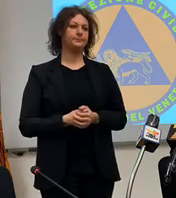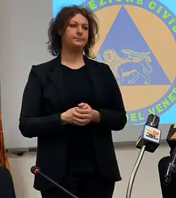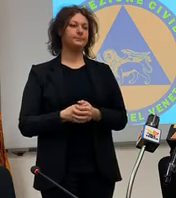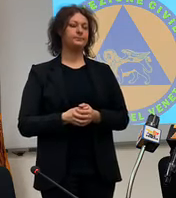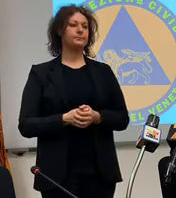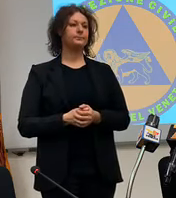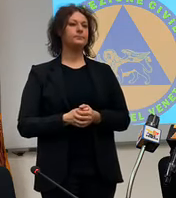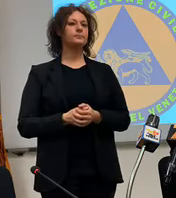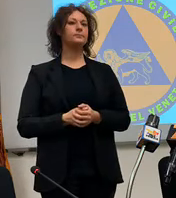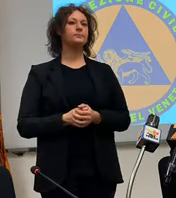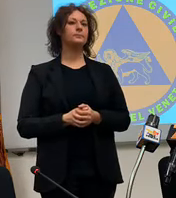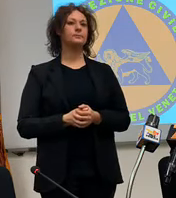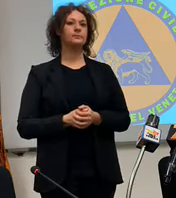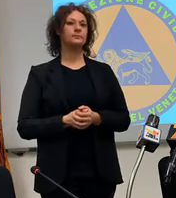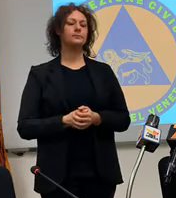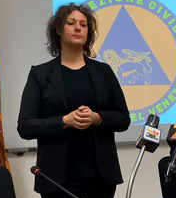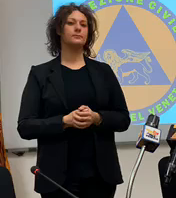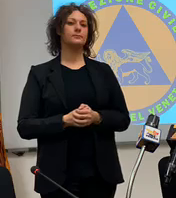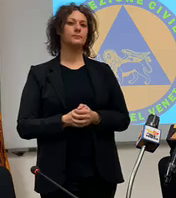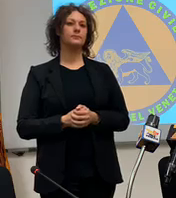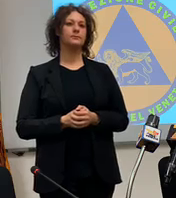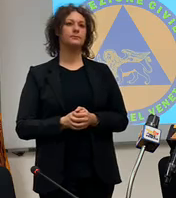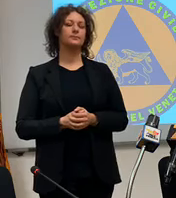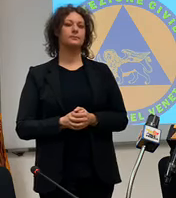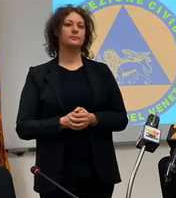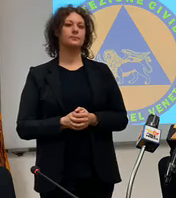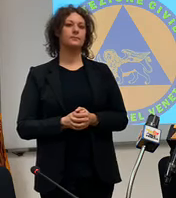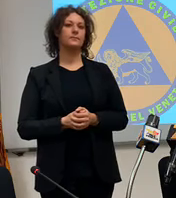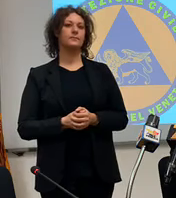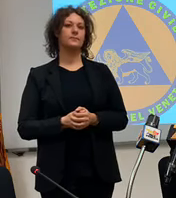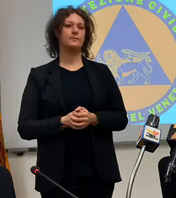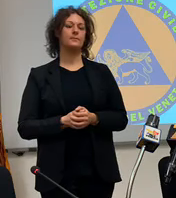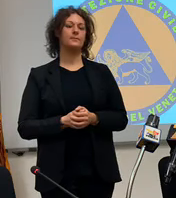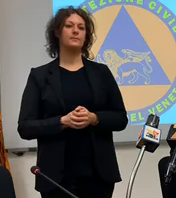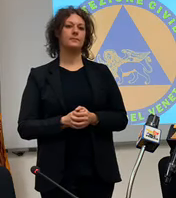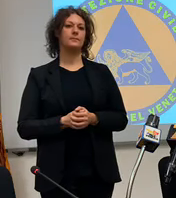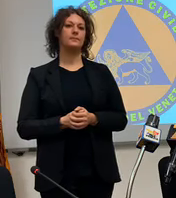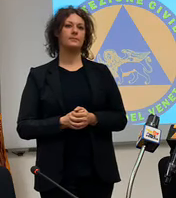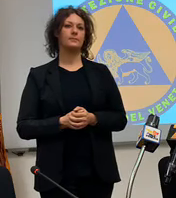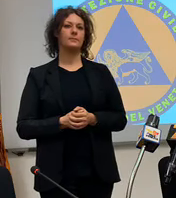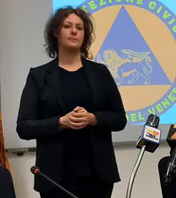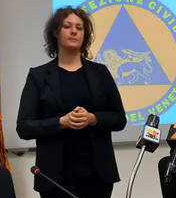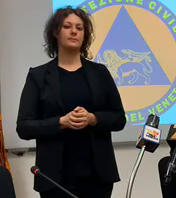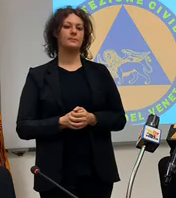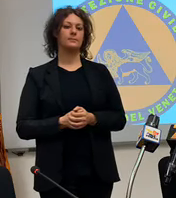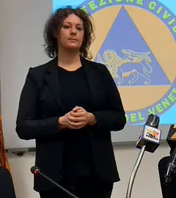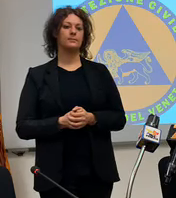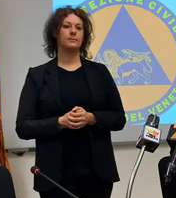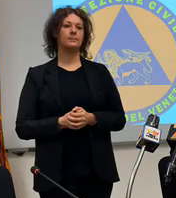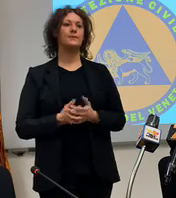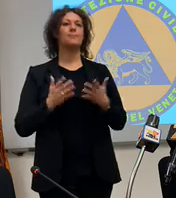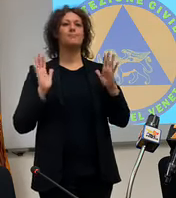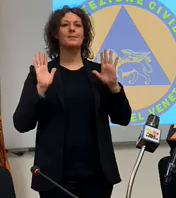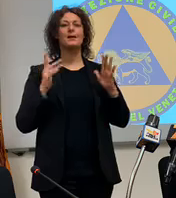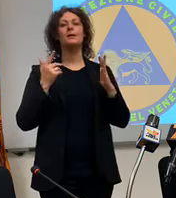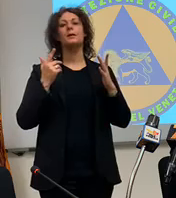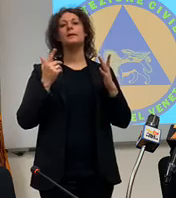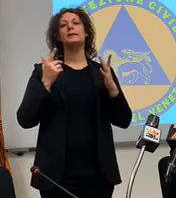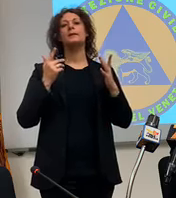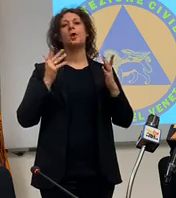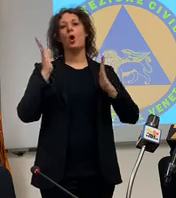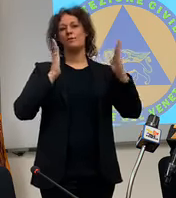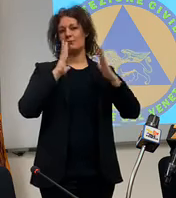questo elementi questo elemento e questi diciamo come si può dire caratteristiche